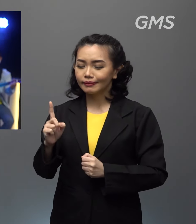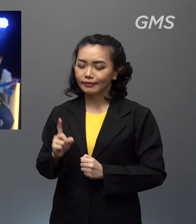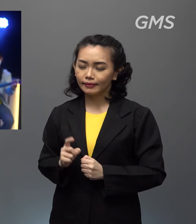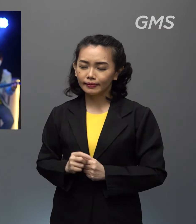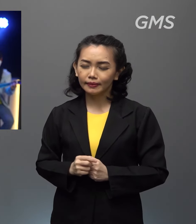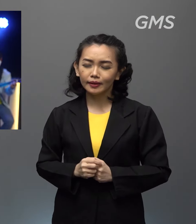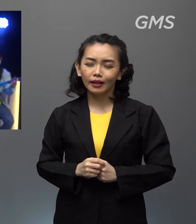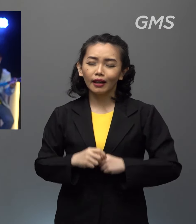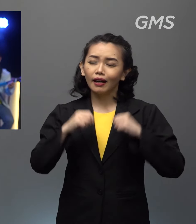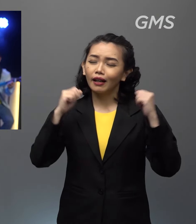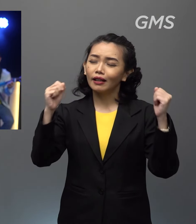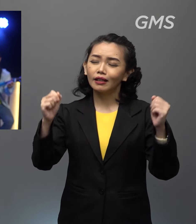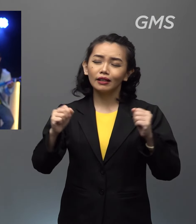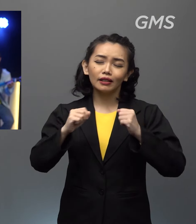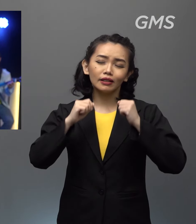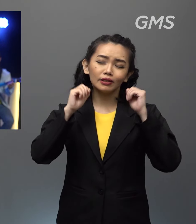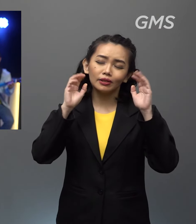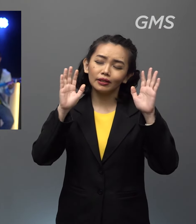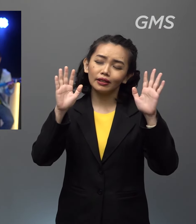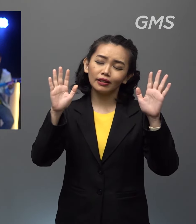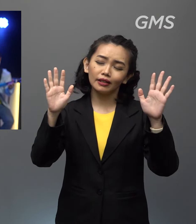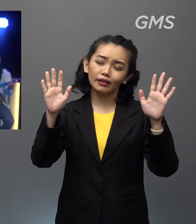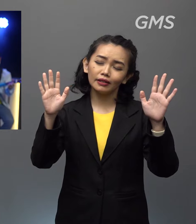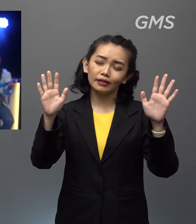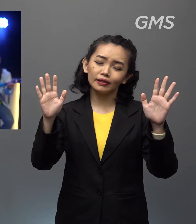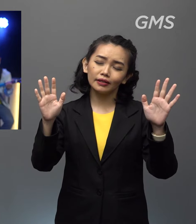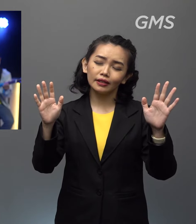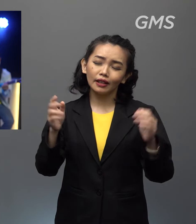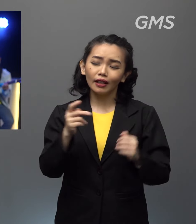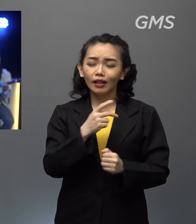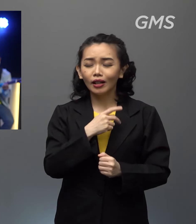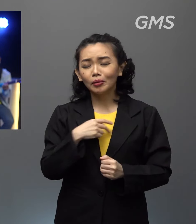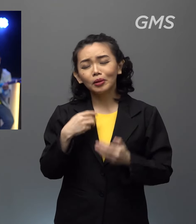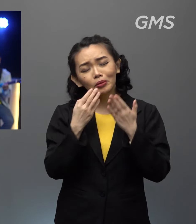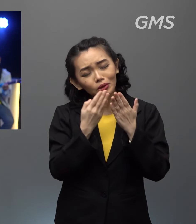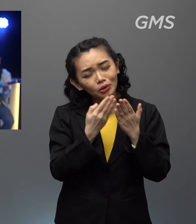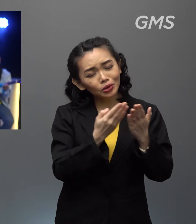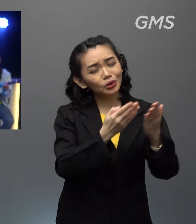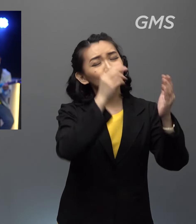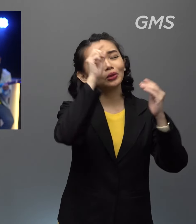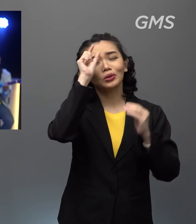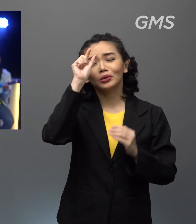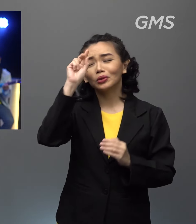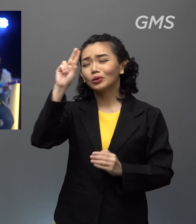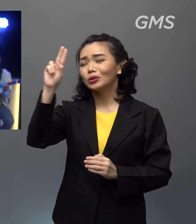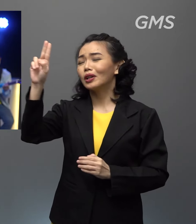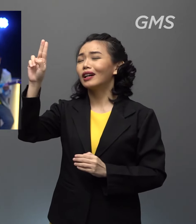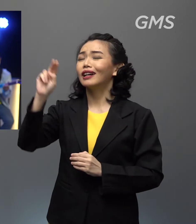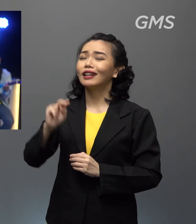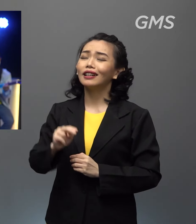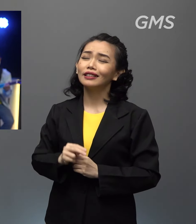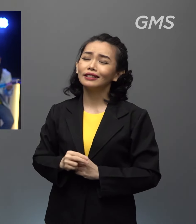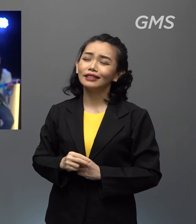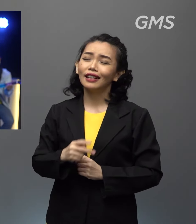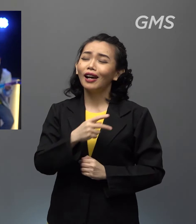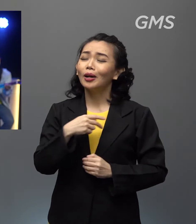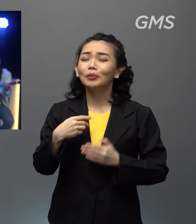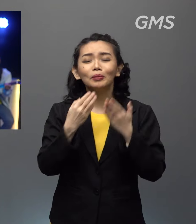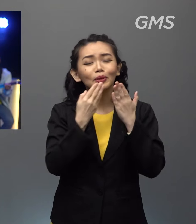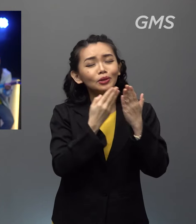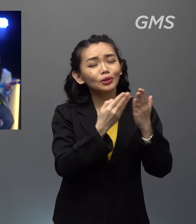maha karala baya namaku. Kami bersyukur Tuhan. Kami bersyukur. Kami bersyukur